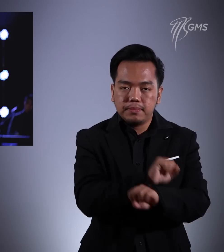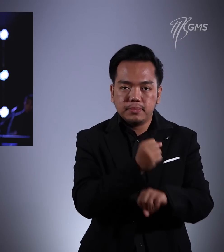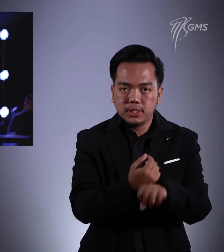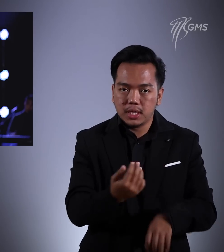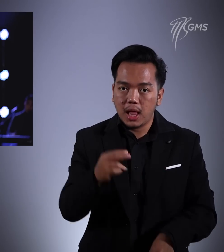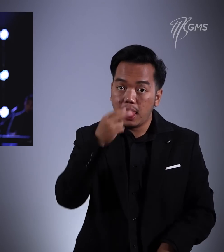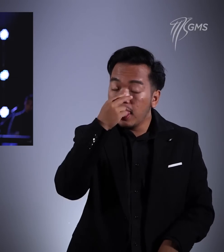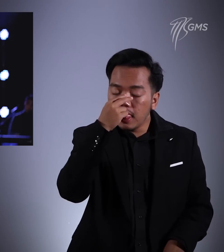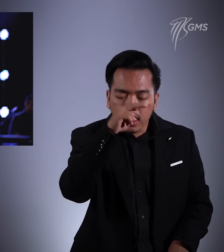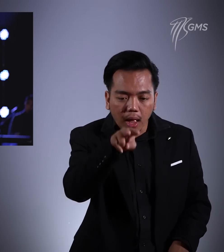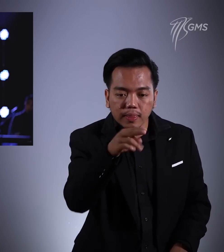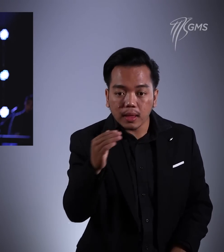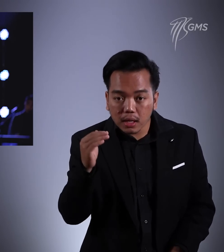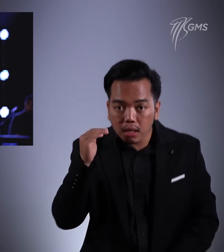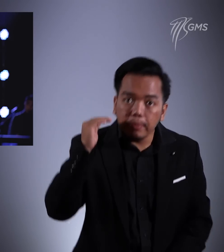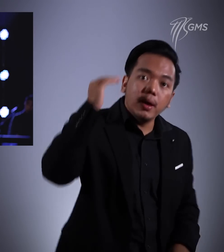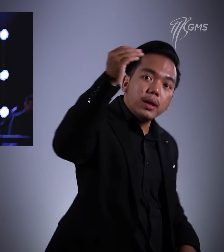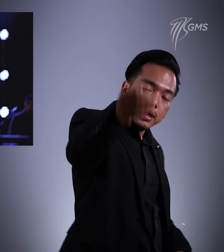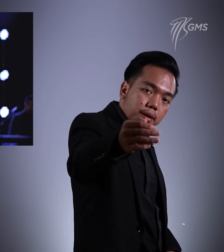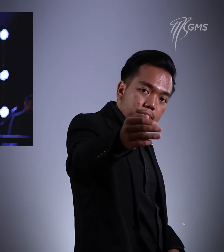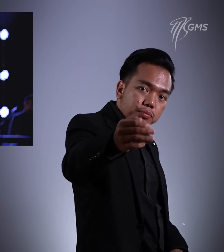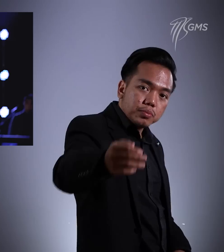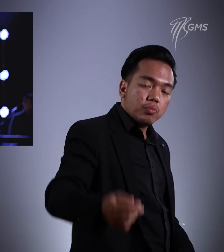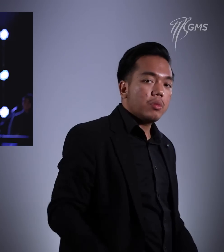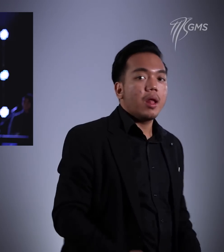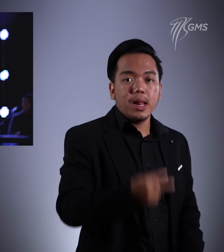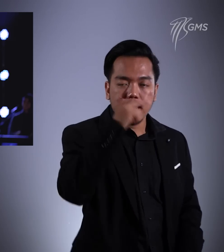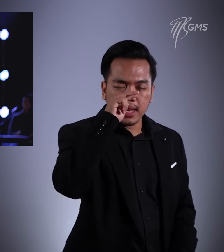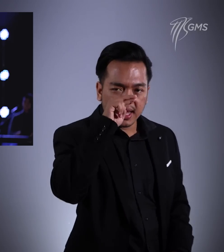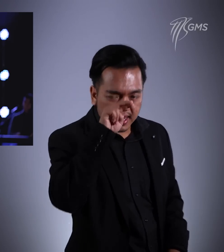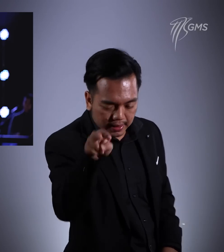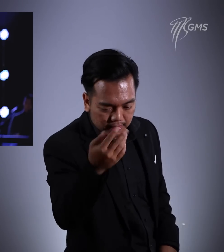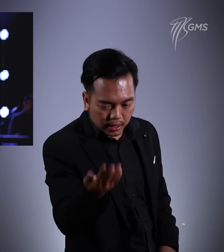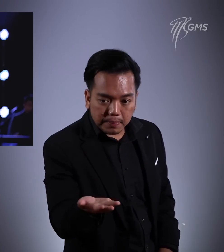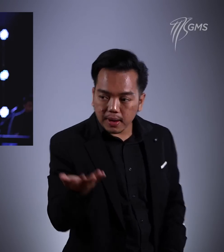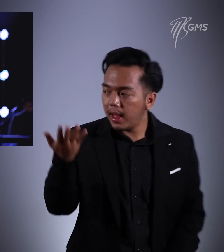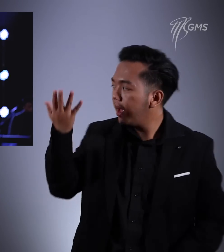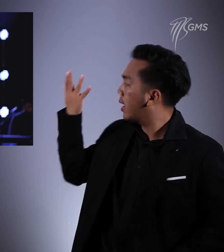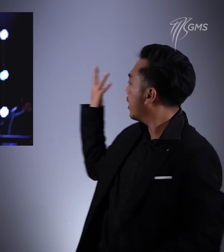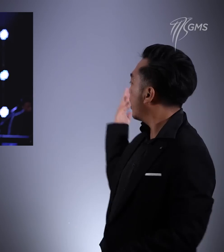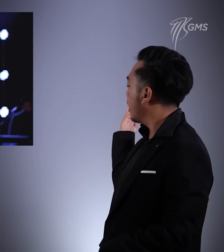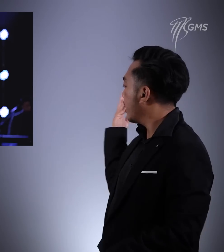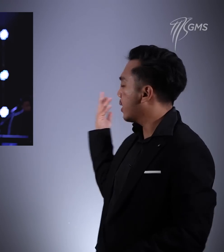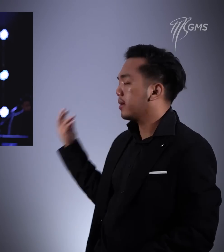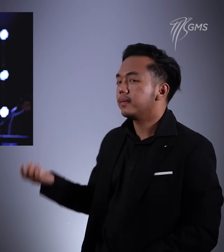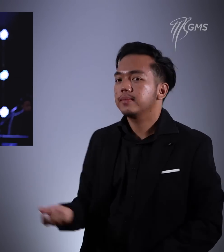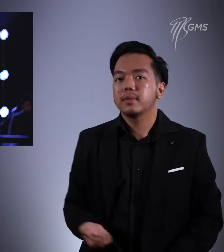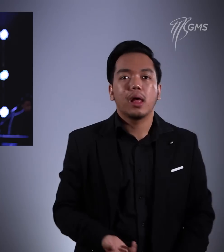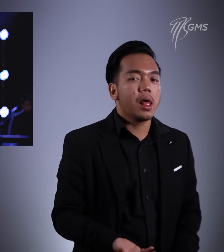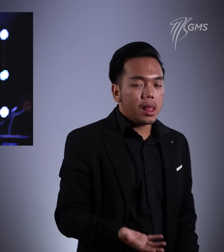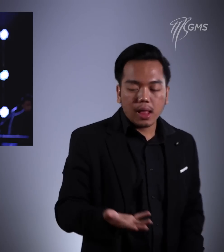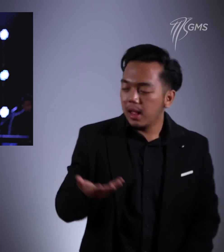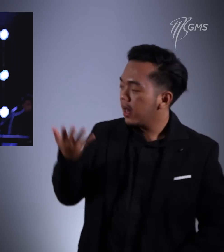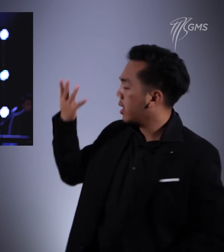Lihatlah ke belakang kepada segala sesuatu yang Allah pernah lakukan dalam hidupmu,